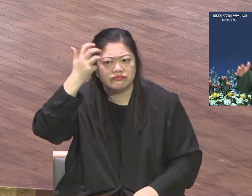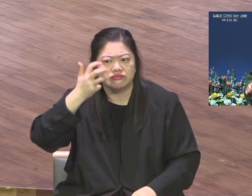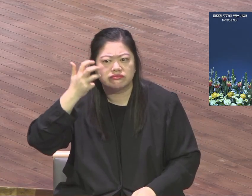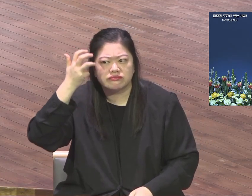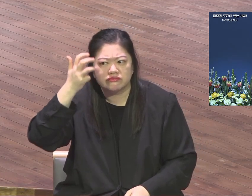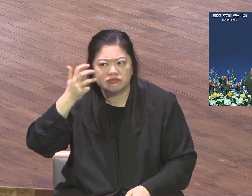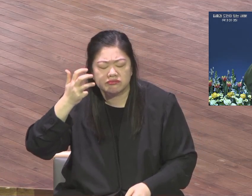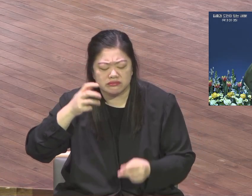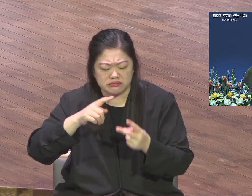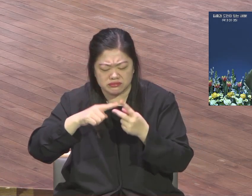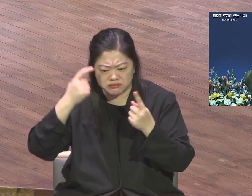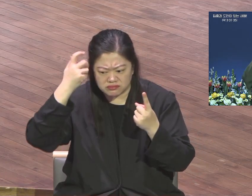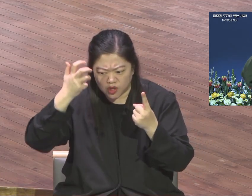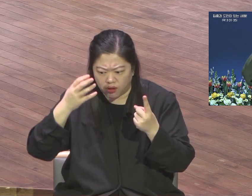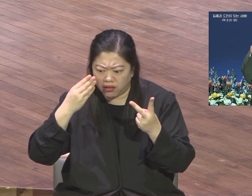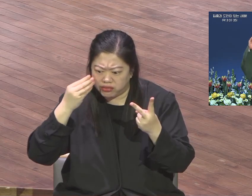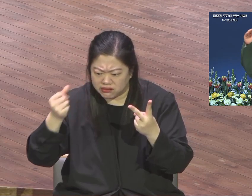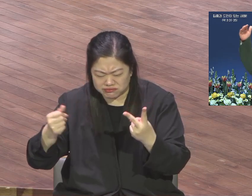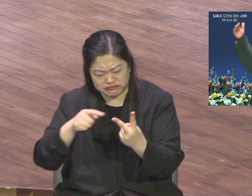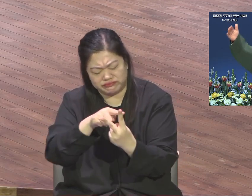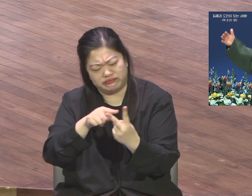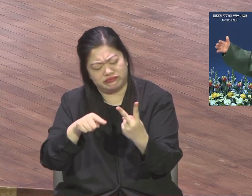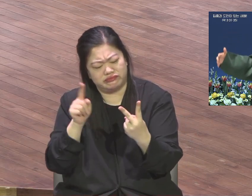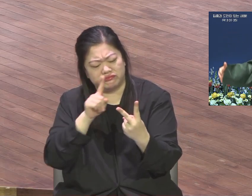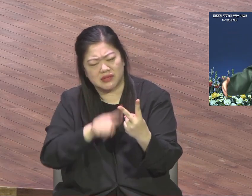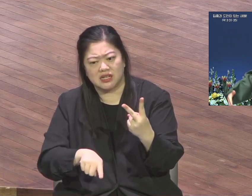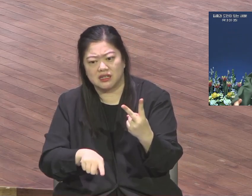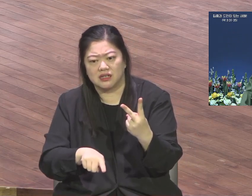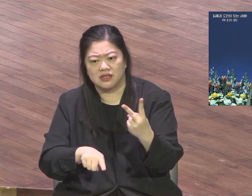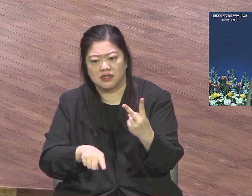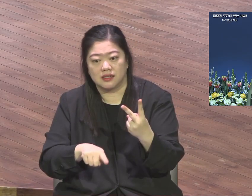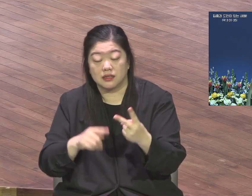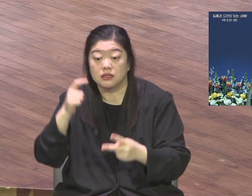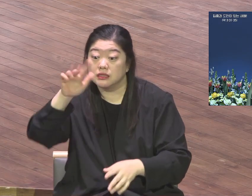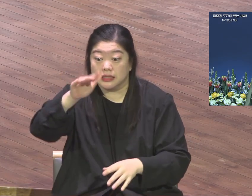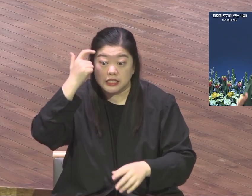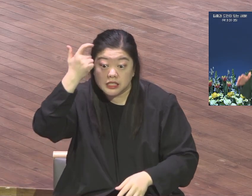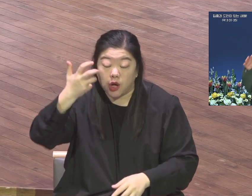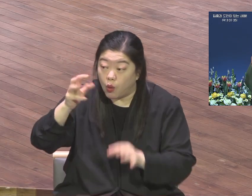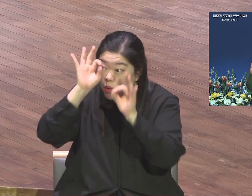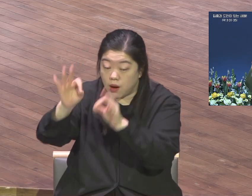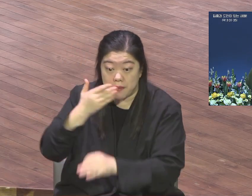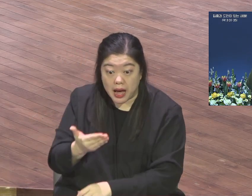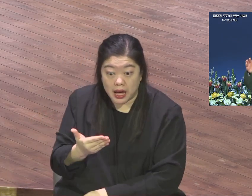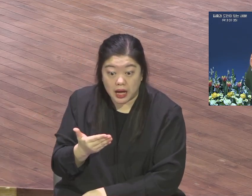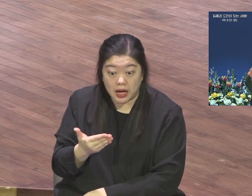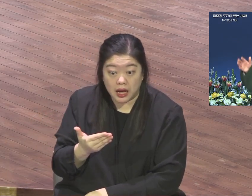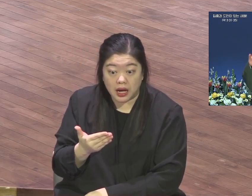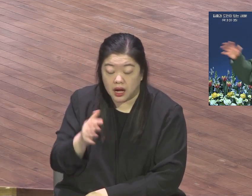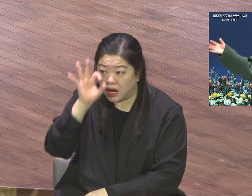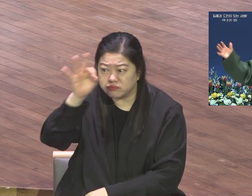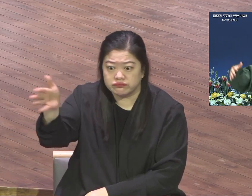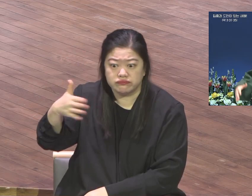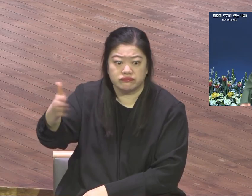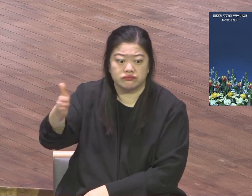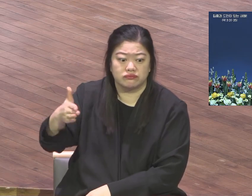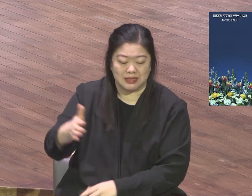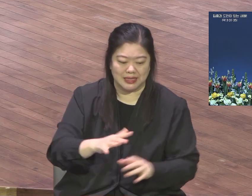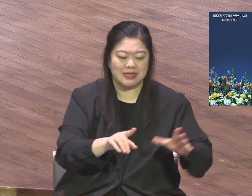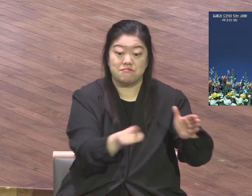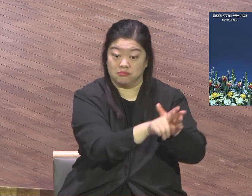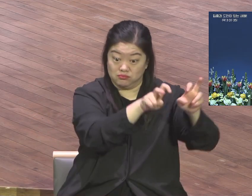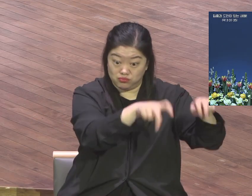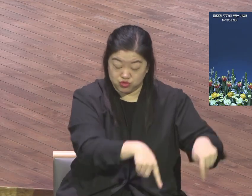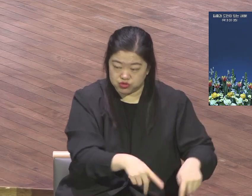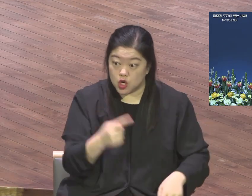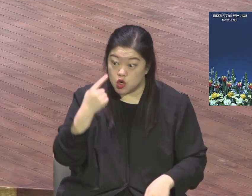못 알아들어요. 사랑하는 자, 너 영혼이 잘된 같이 영혼이 보입니까? 세상 사람들 눈에 보이는 거 왜 안 믿어요?